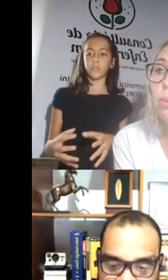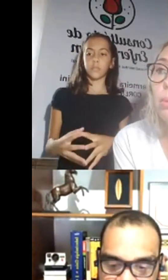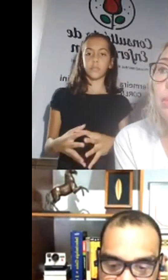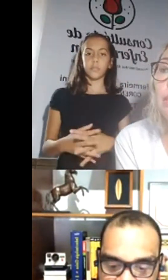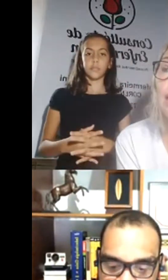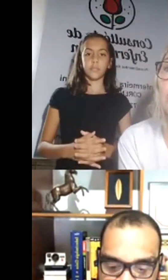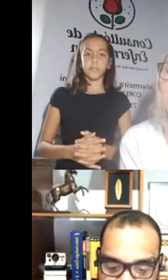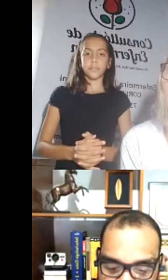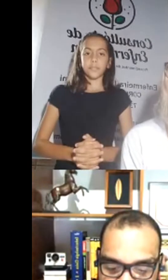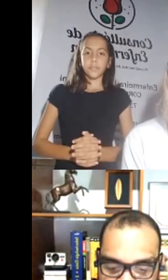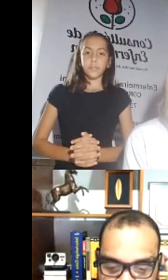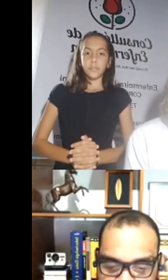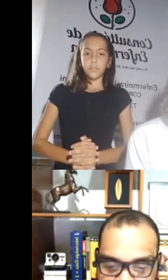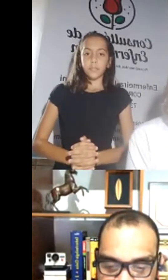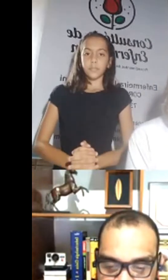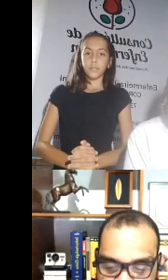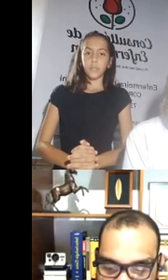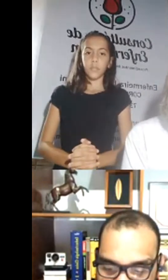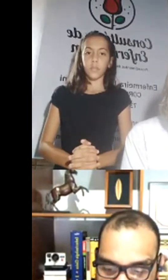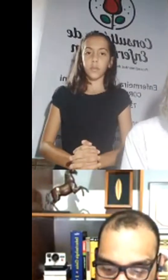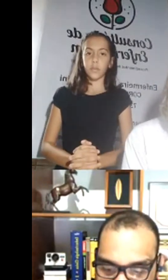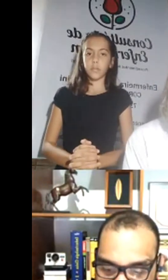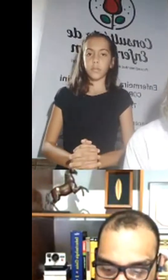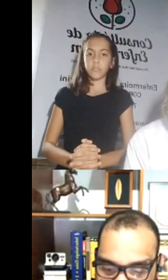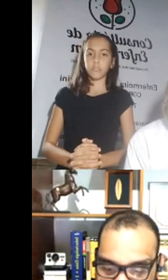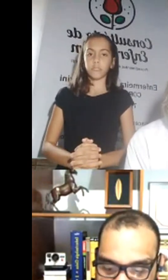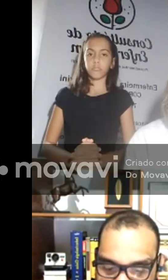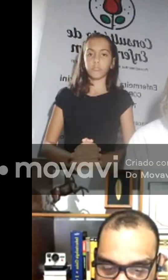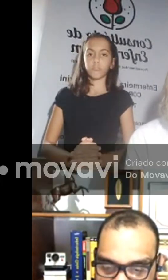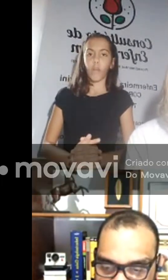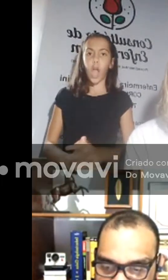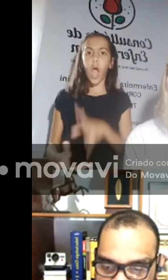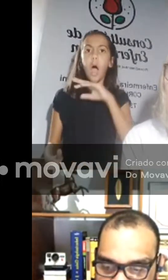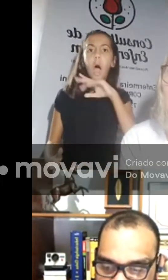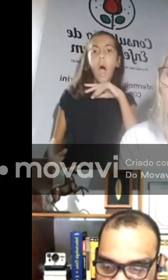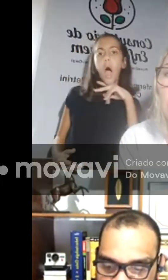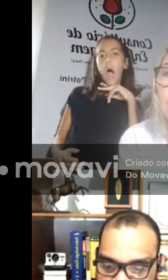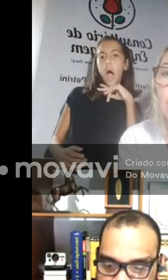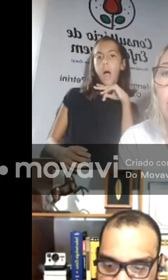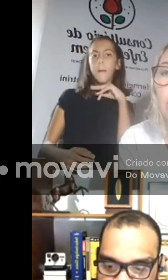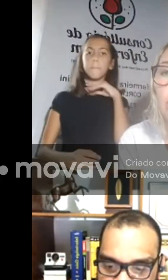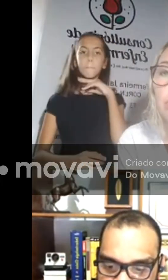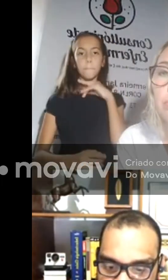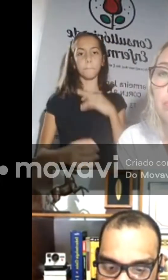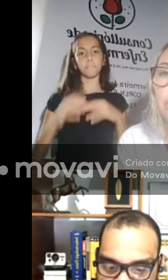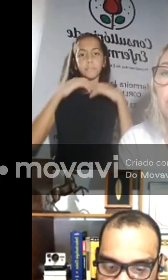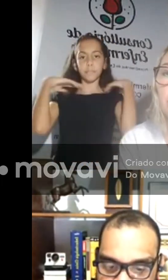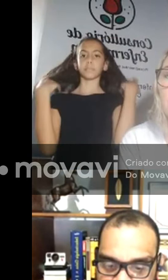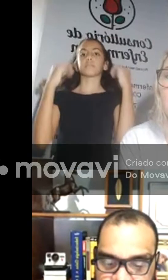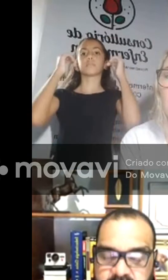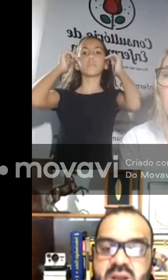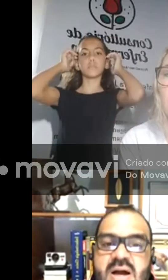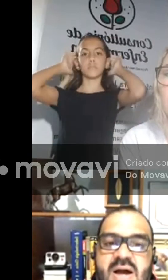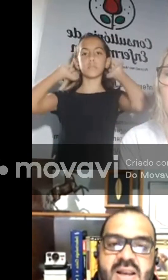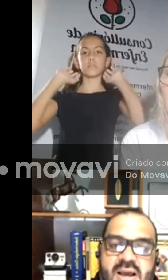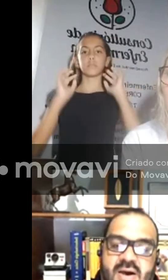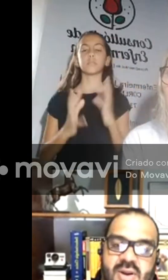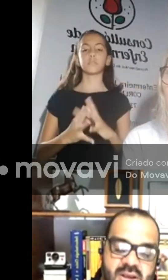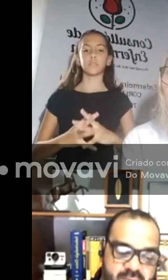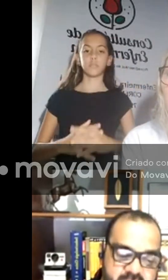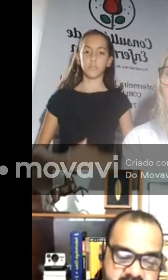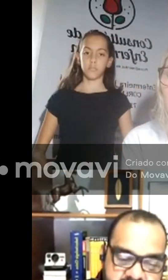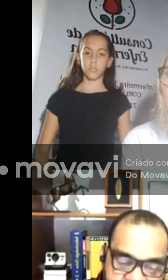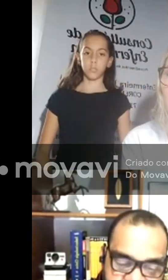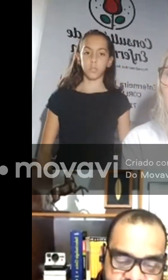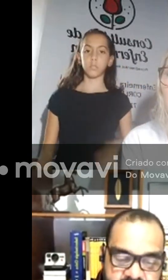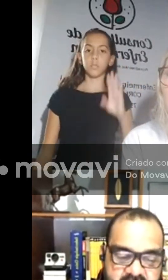maior probabilidade, assim, com dificuldade no fator da imunização, por exemplo? Ah, legal,